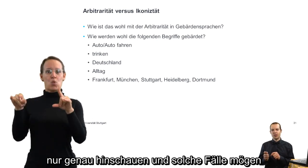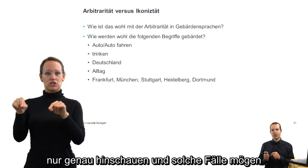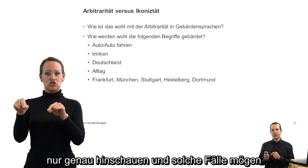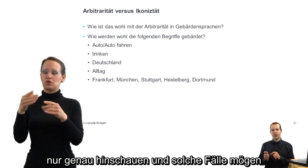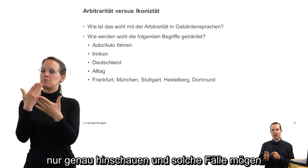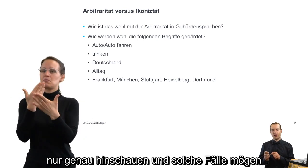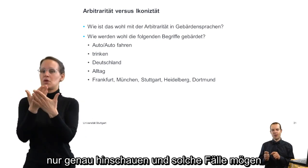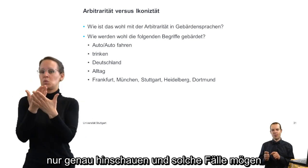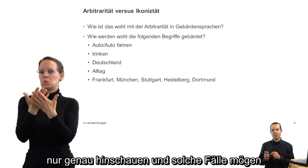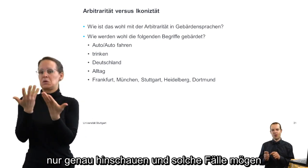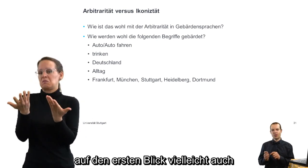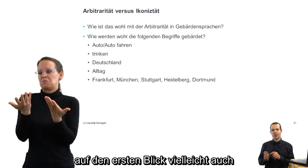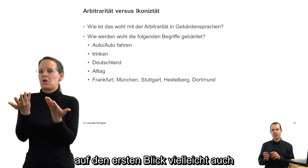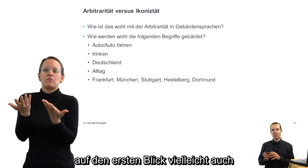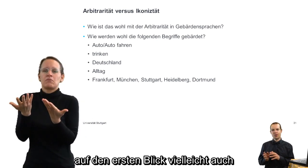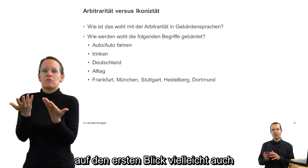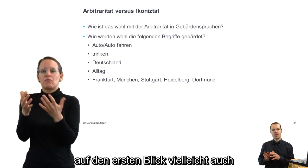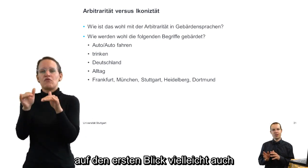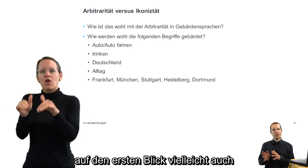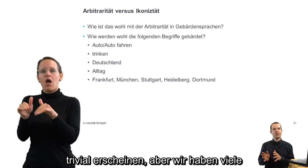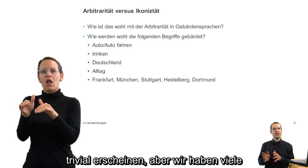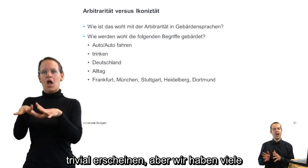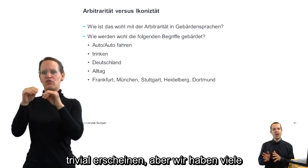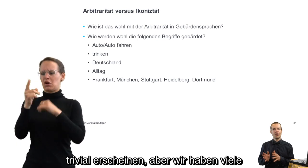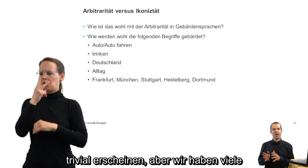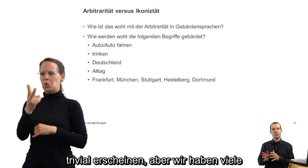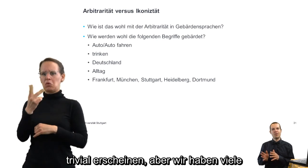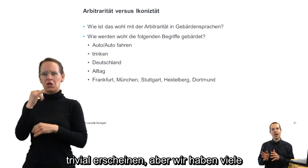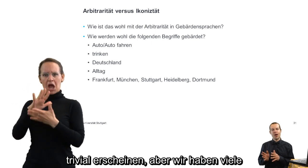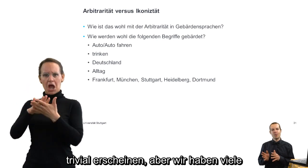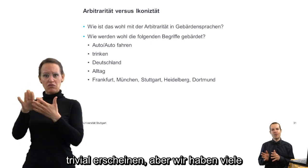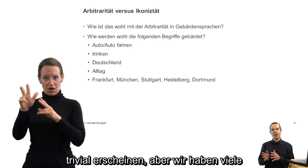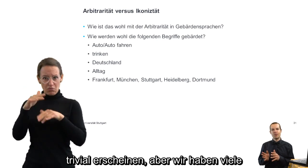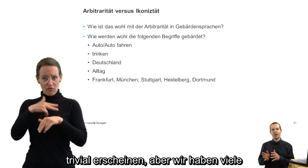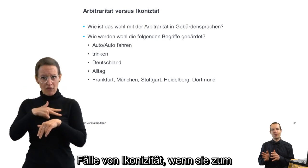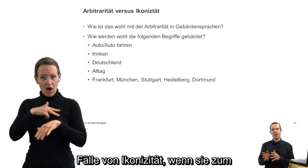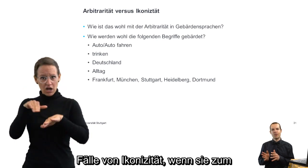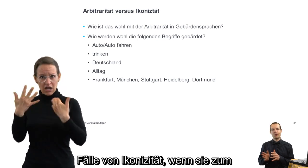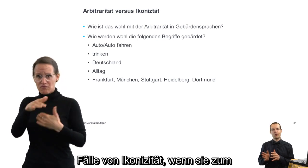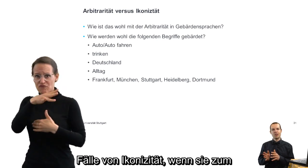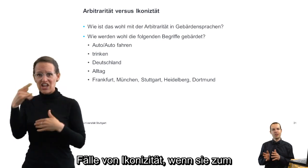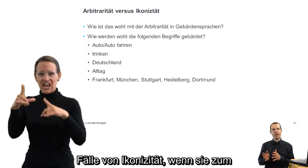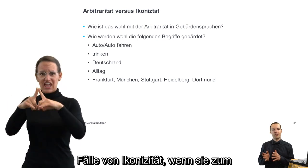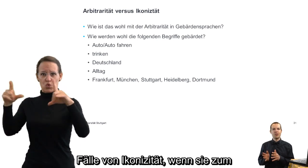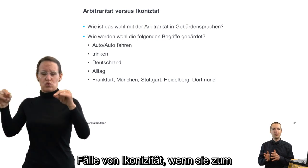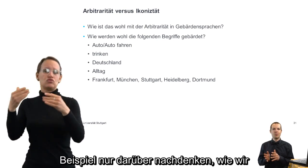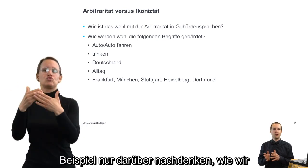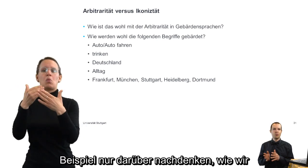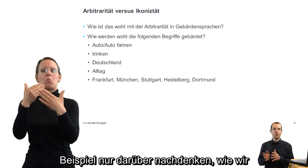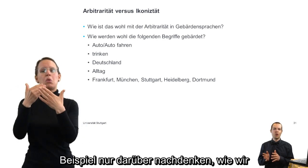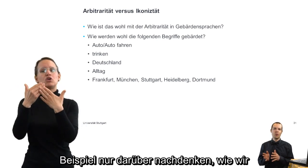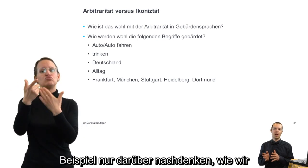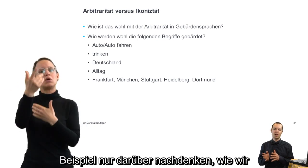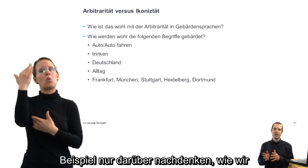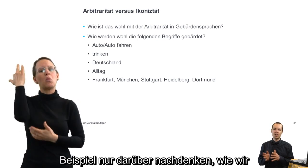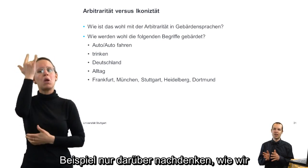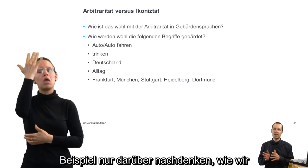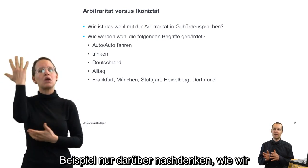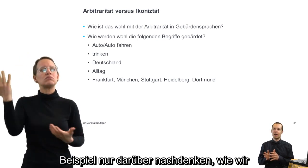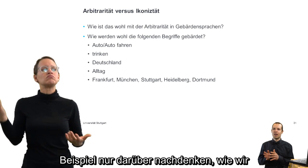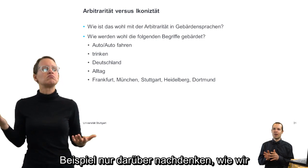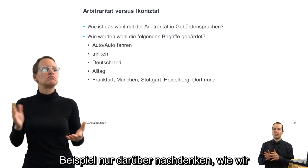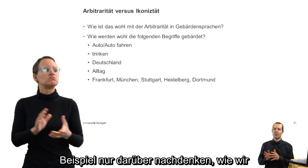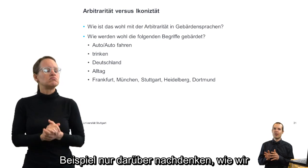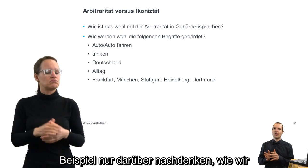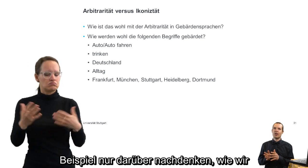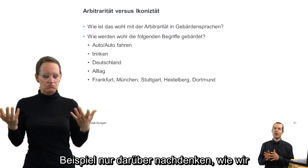Und solche Fälle mögen auf den ersten Blick vielleicht sogar auch trivial erscheinen, aber wir haben viele Fälle von Ikonizität, wenn Sie zum Beispiel nur darüber nachdenken,